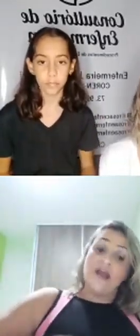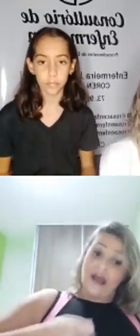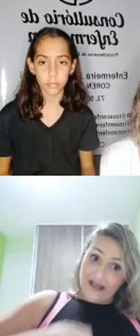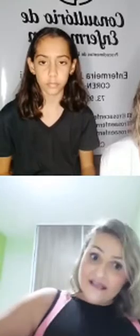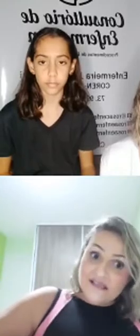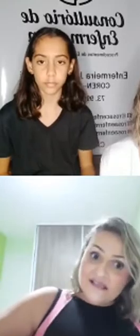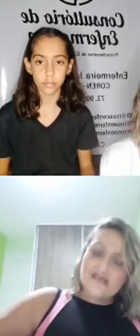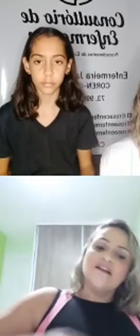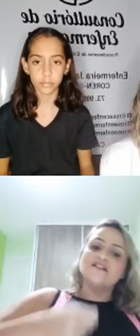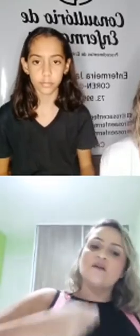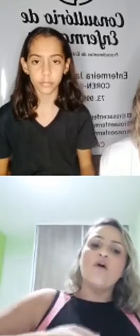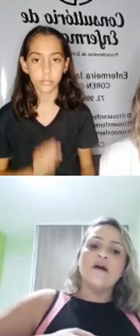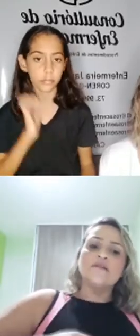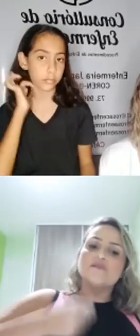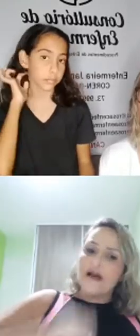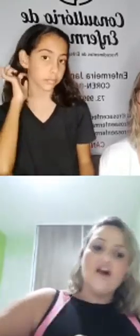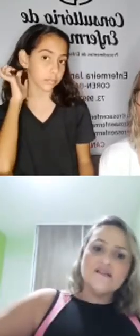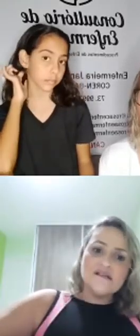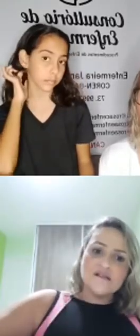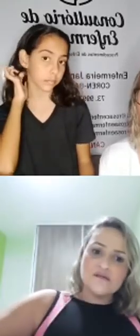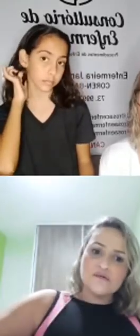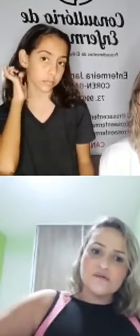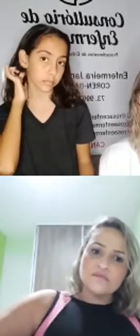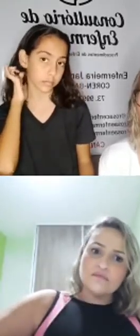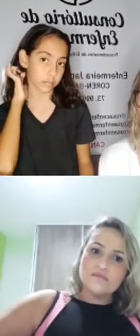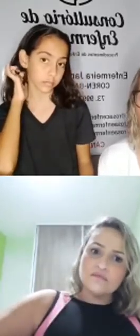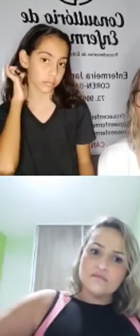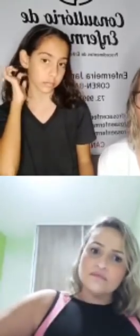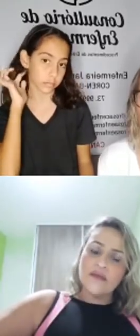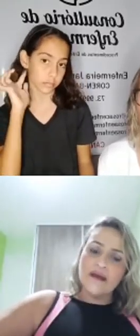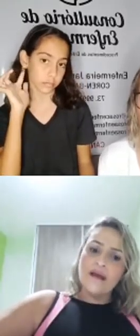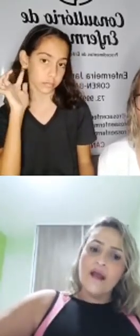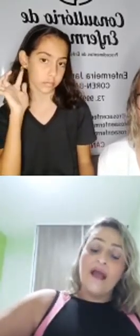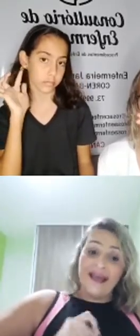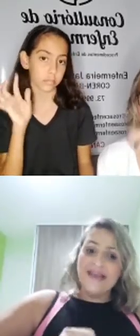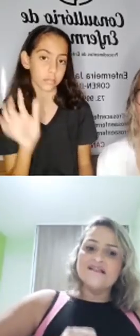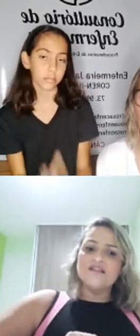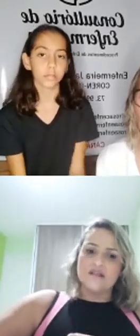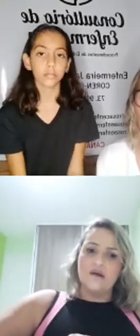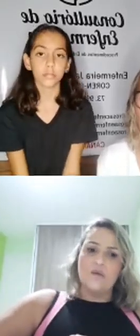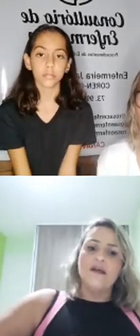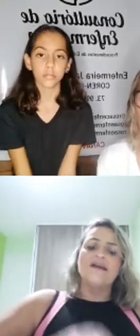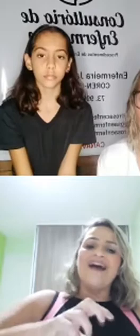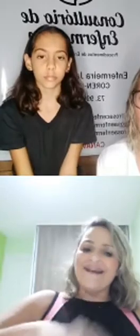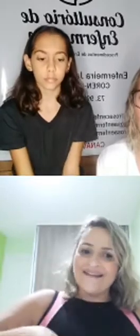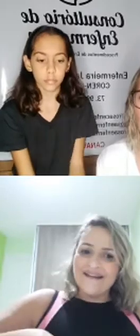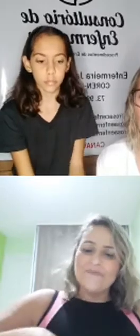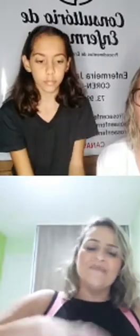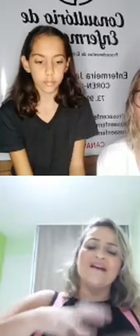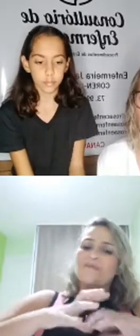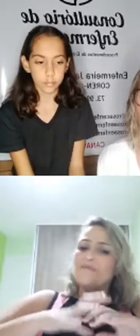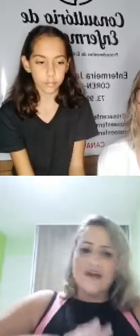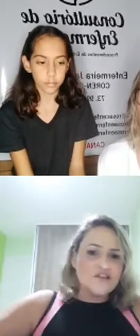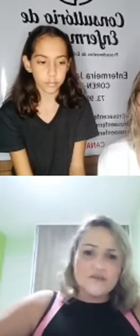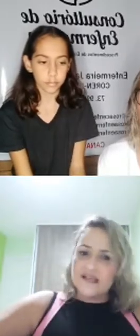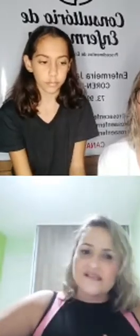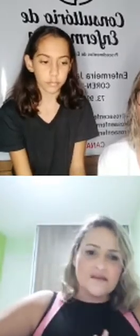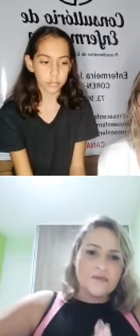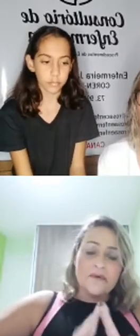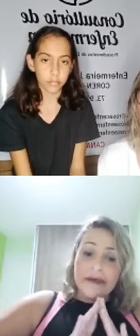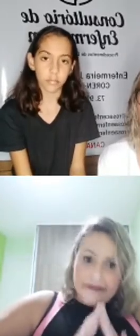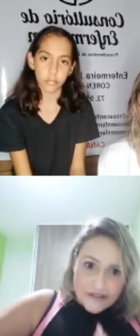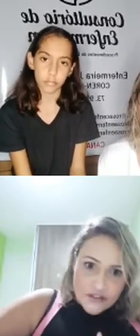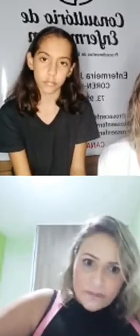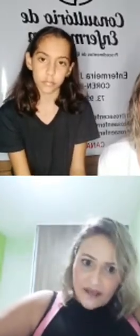frente. Esses estão correndo os maiores riscos, né? Eles estão. E aí, minha